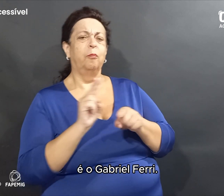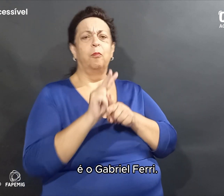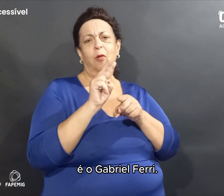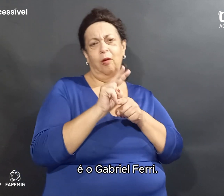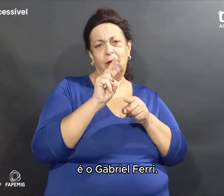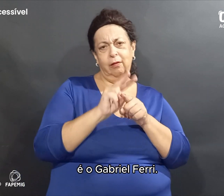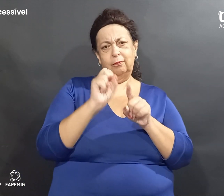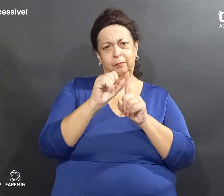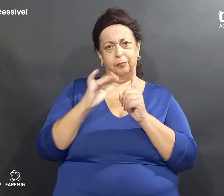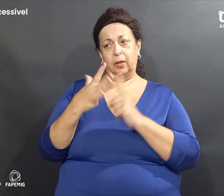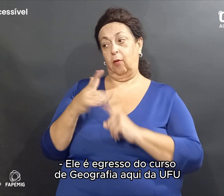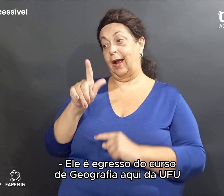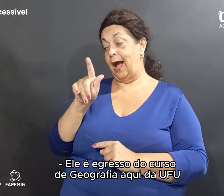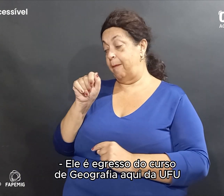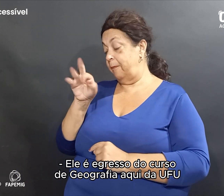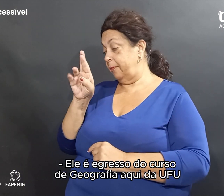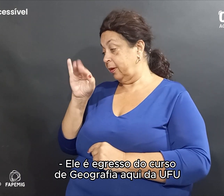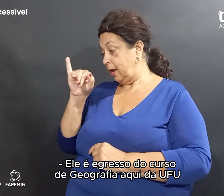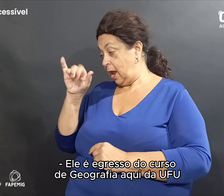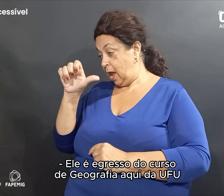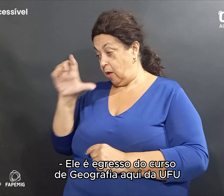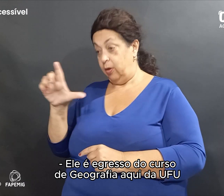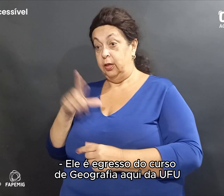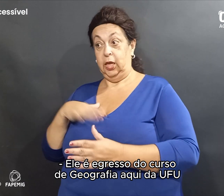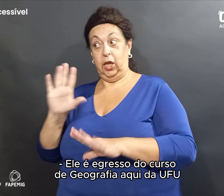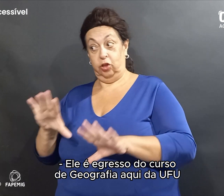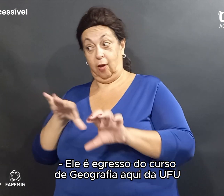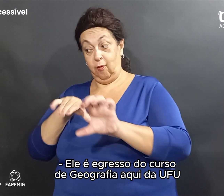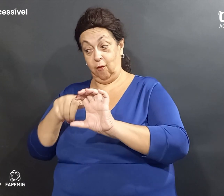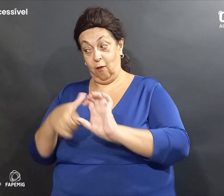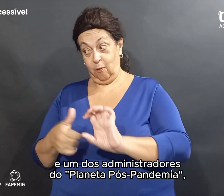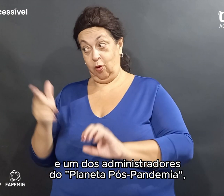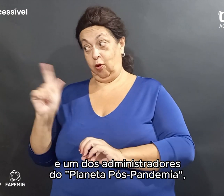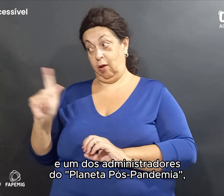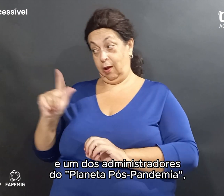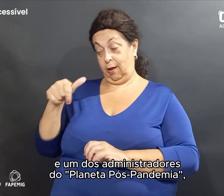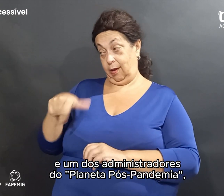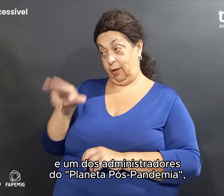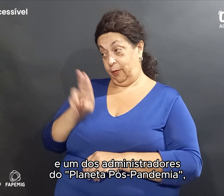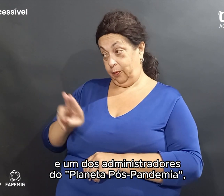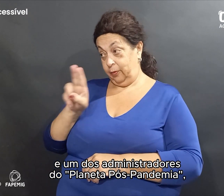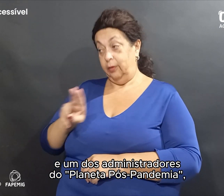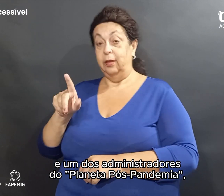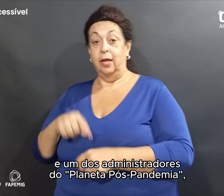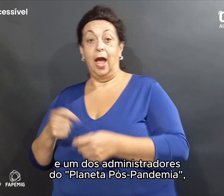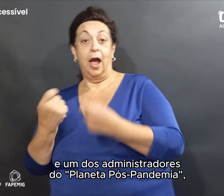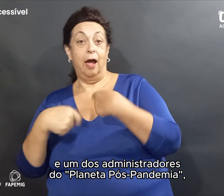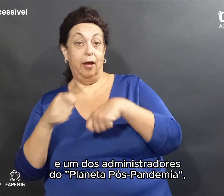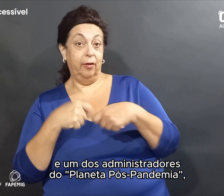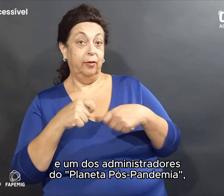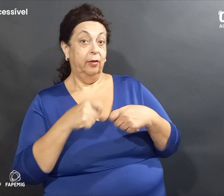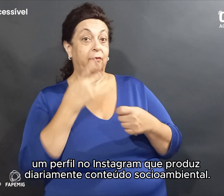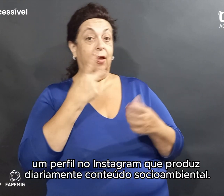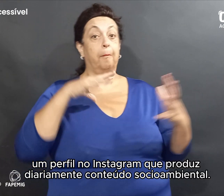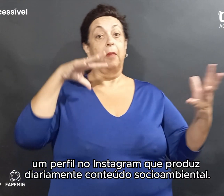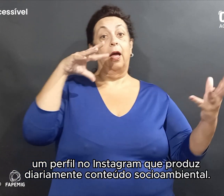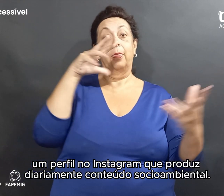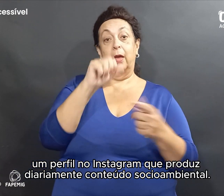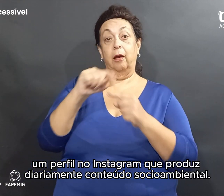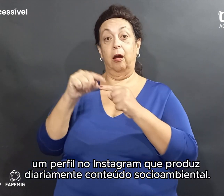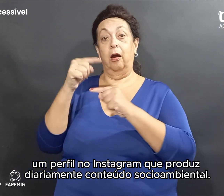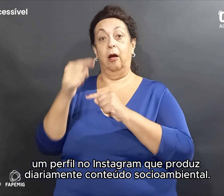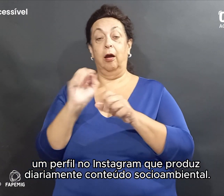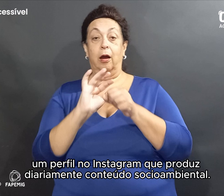é o Gabriel Ferri. Ele é egresso do curso de Geografia aqui da UFO e um dos administradores do Planeta Pós-Pandemia, um